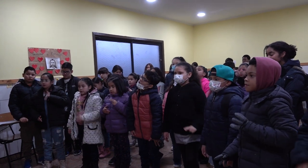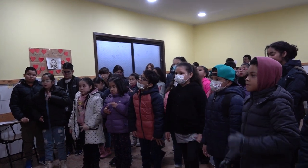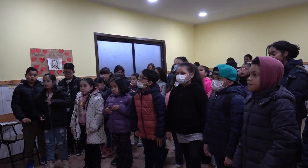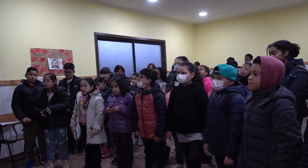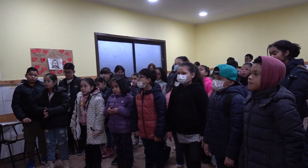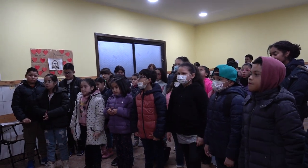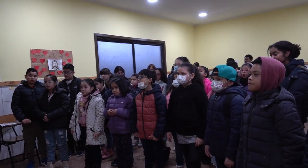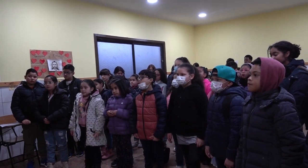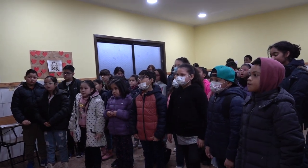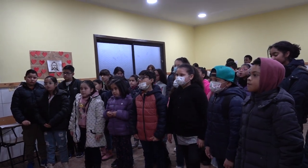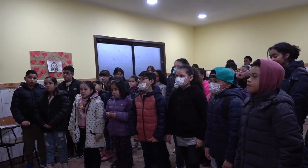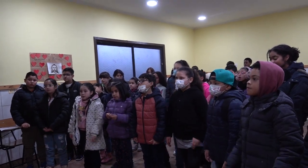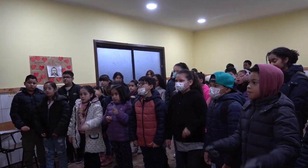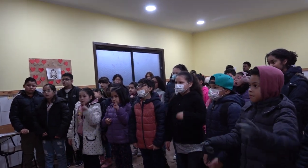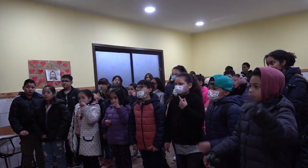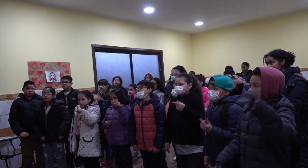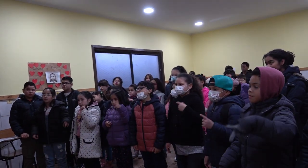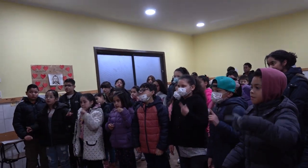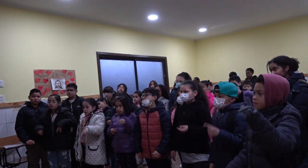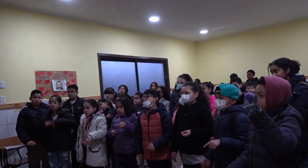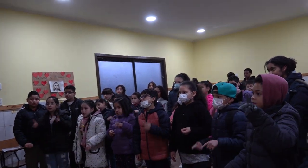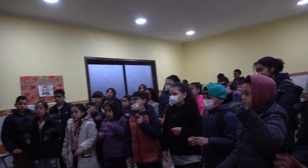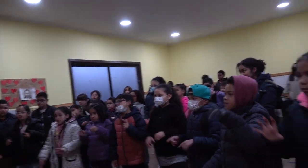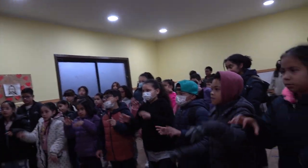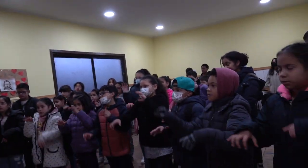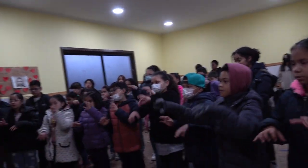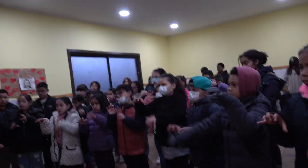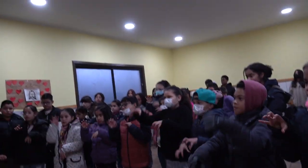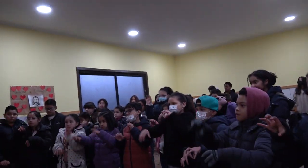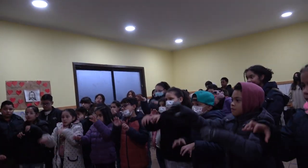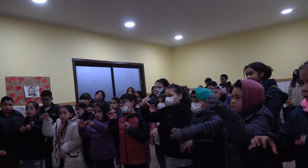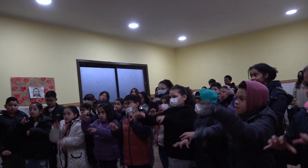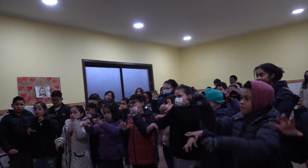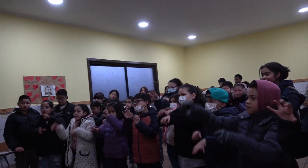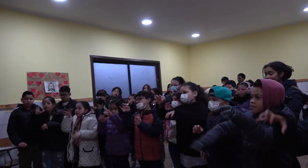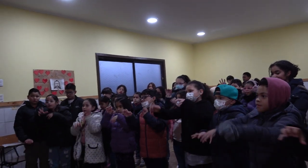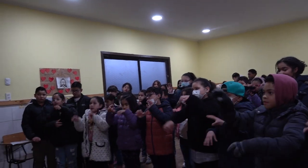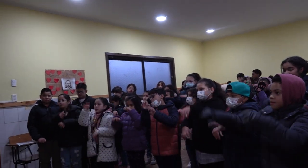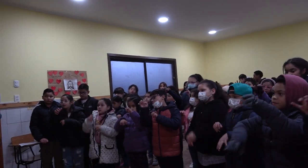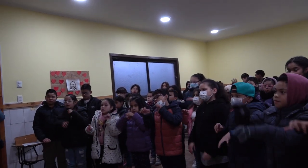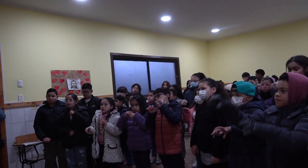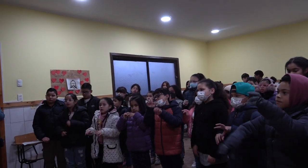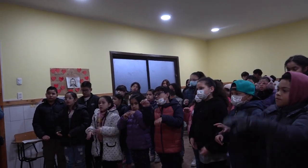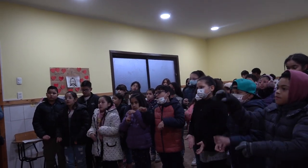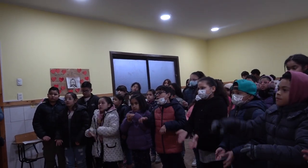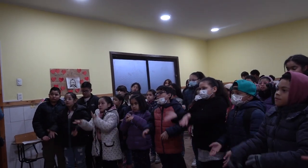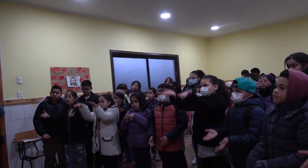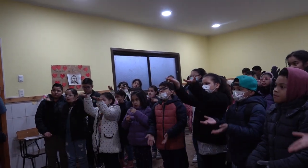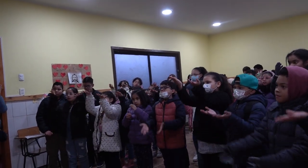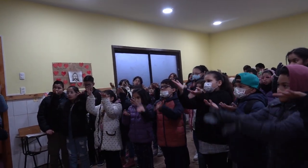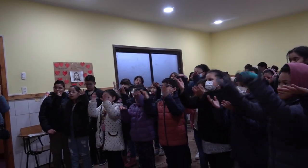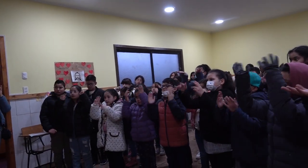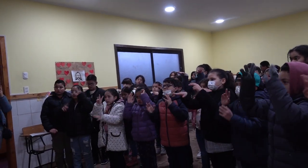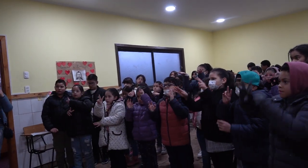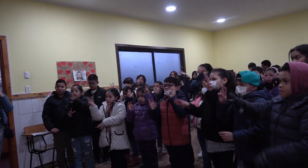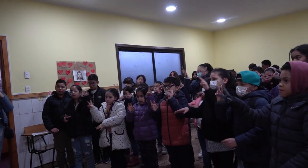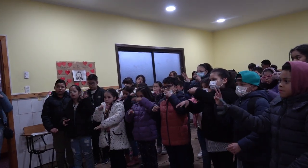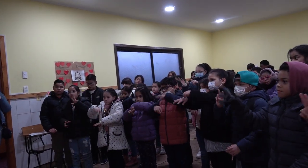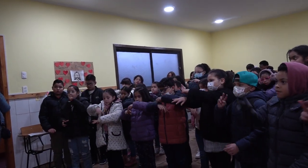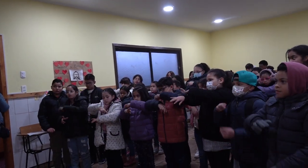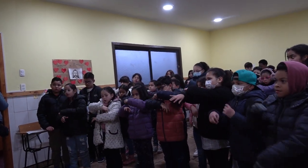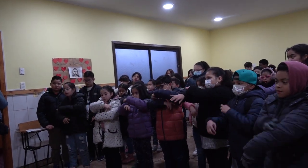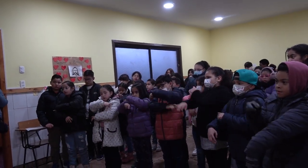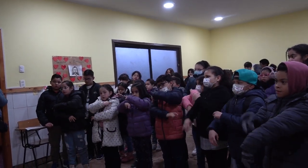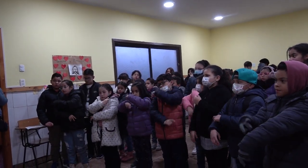Señor. Los animalitos, ¿cómo se dice en la letra? Los animalitos suben de